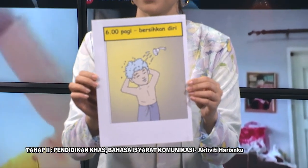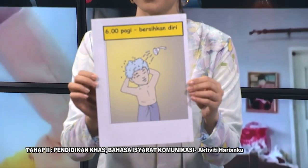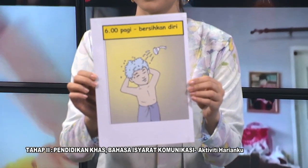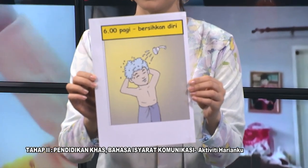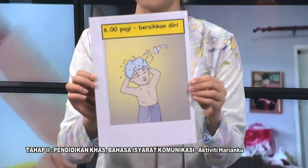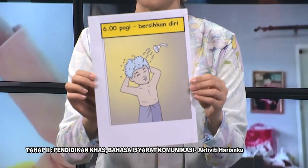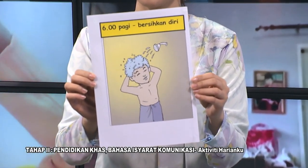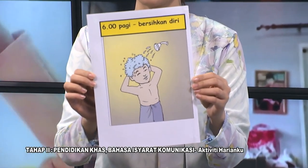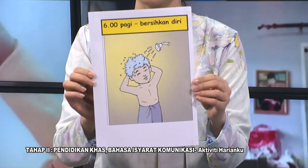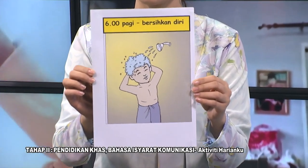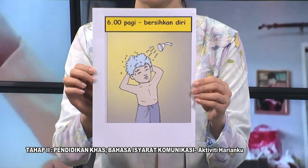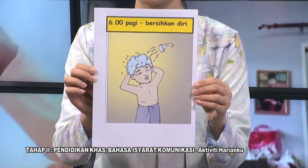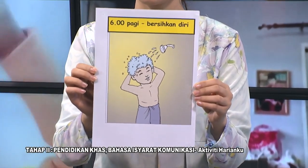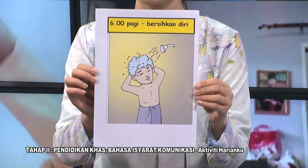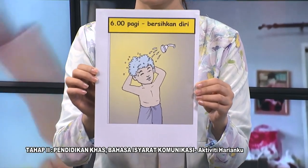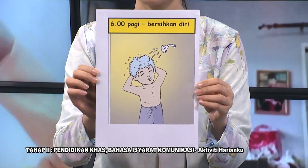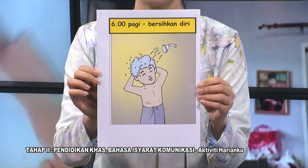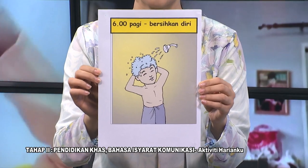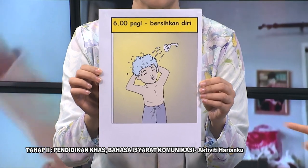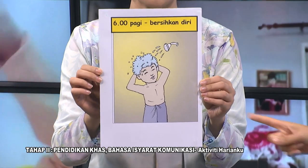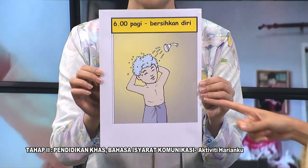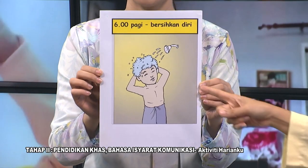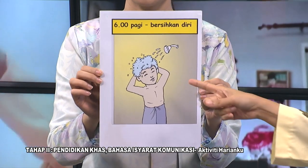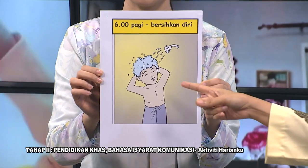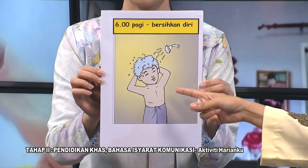Nampak? Buat apa?